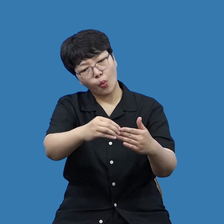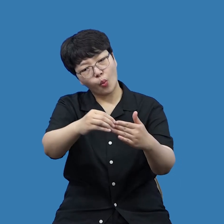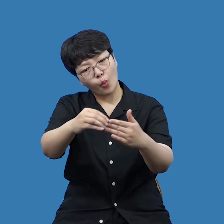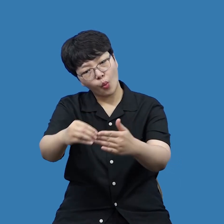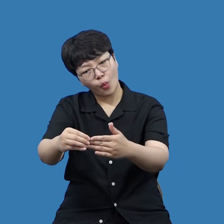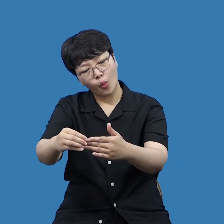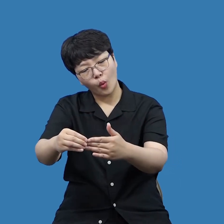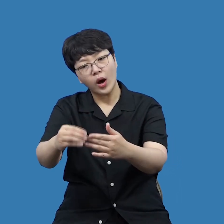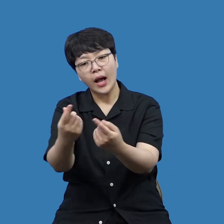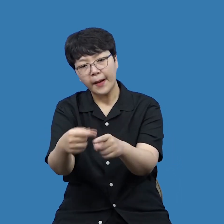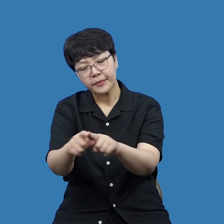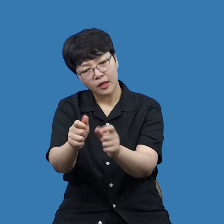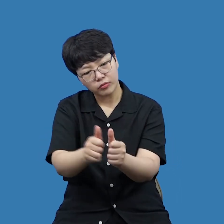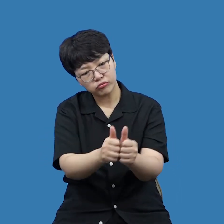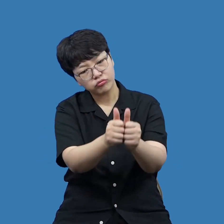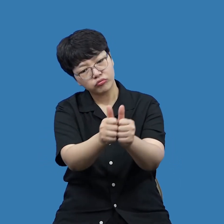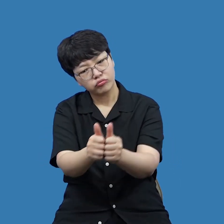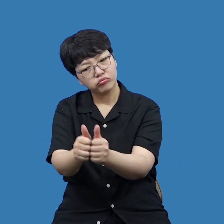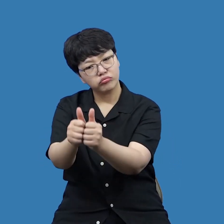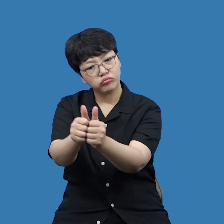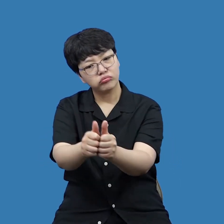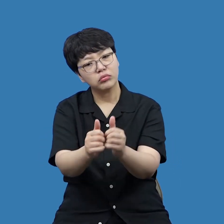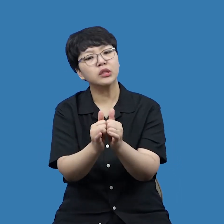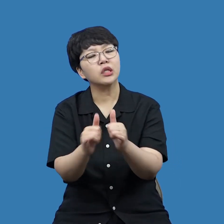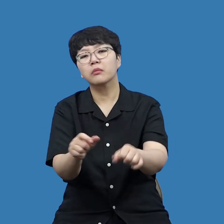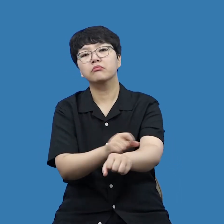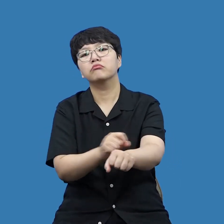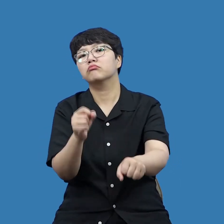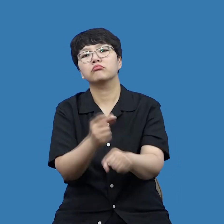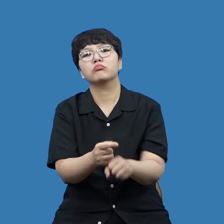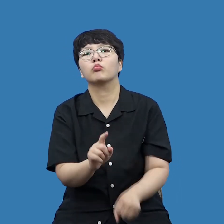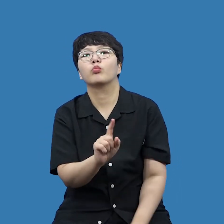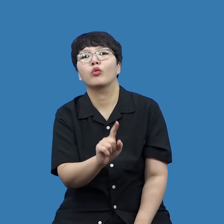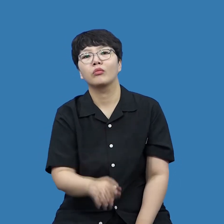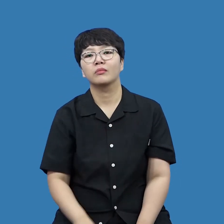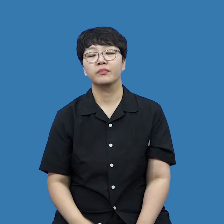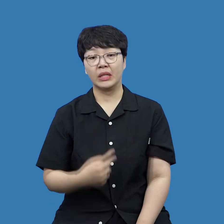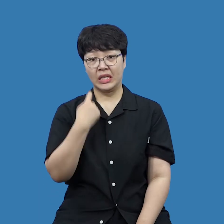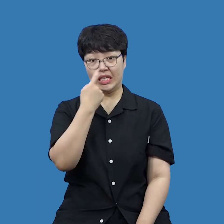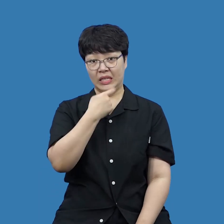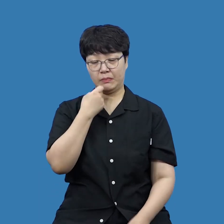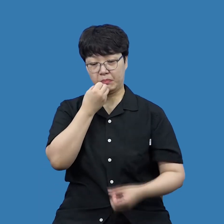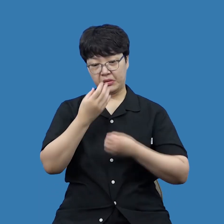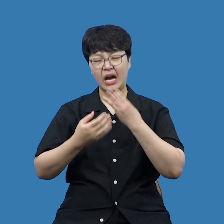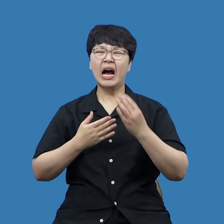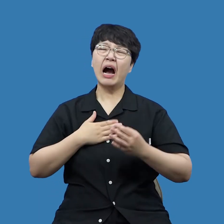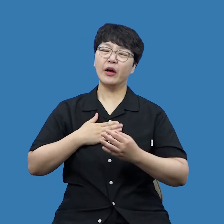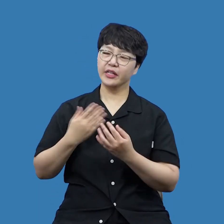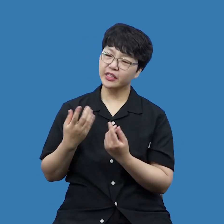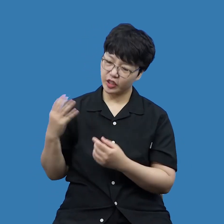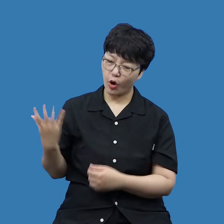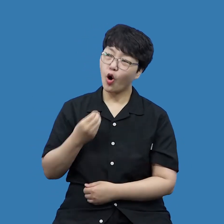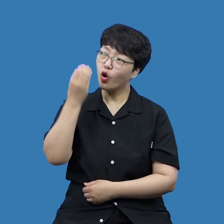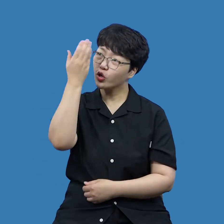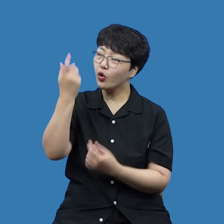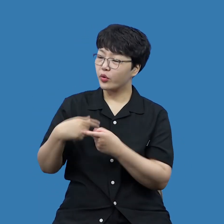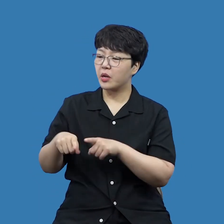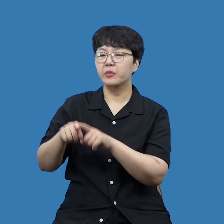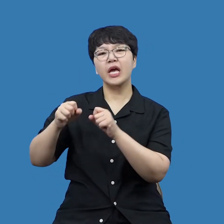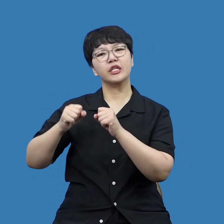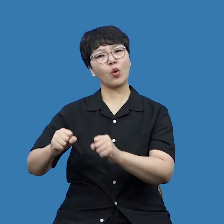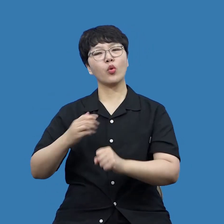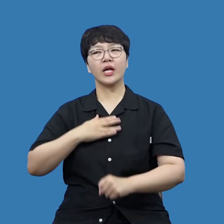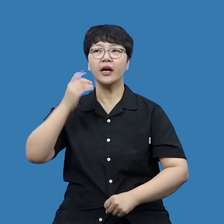무엇일까요? 우리가 말하긴 쉬워요. 나는 성령으로 살아갑니다. 성령의 인도를